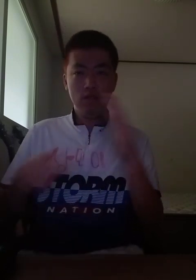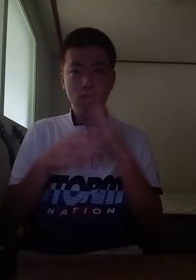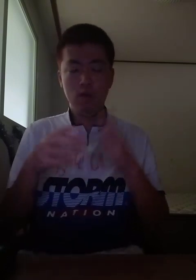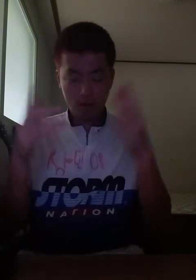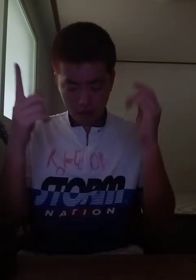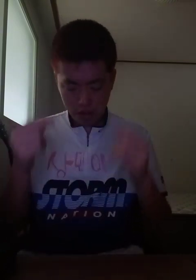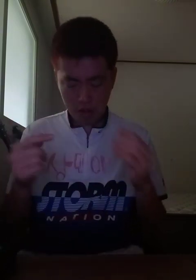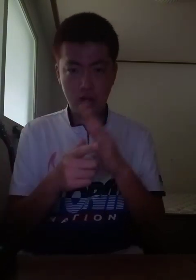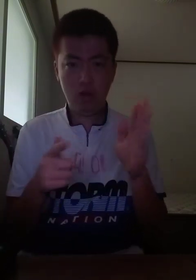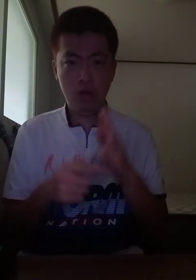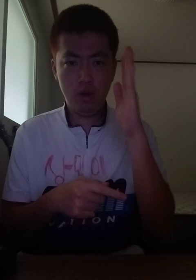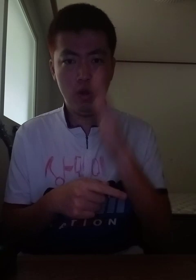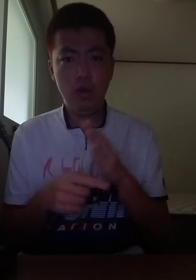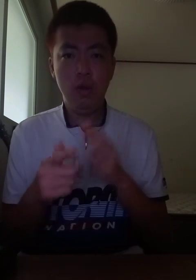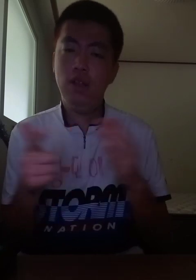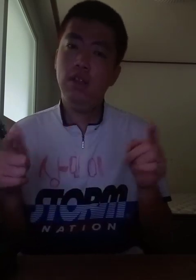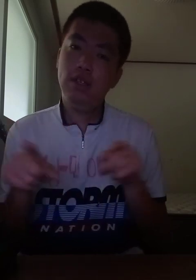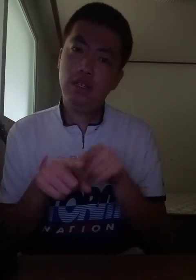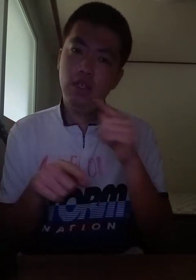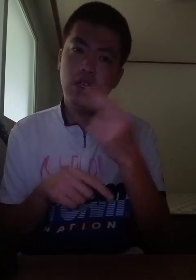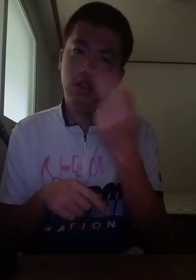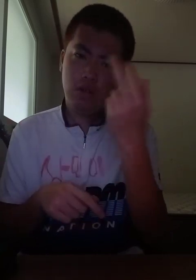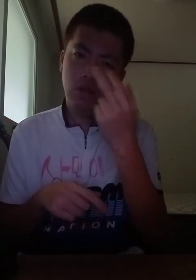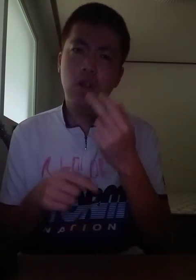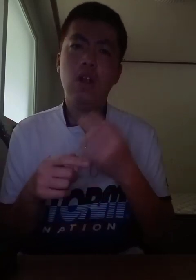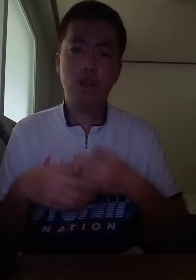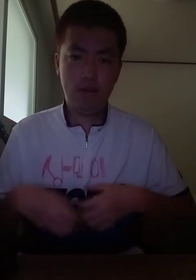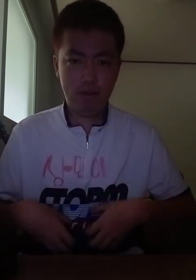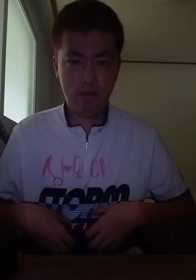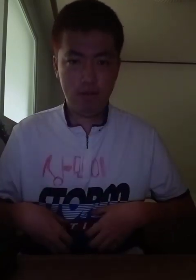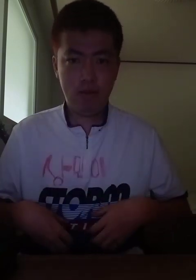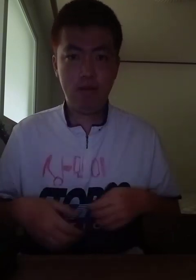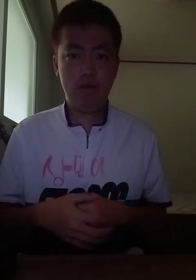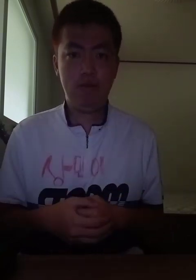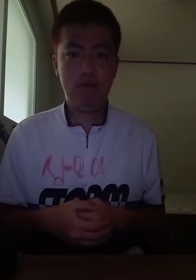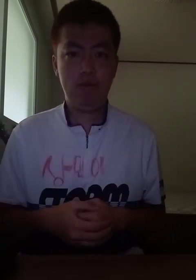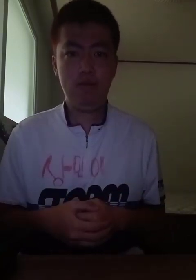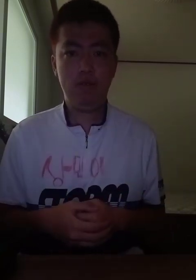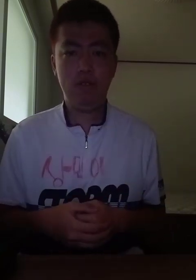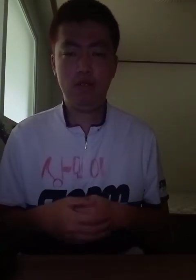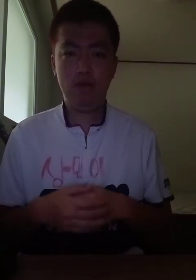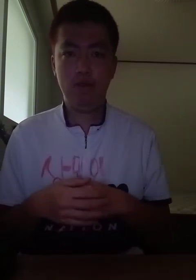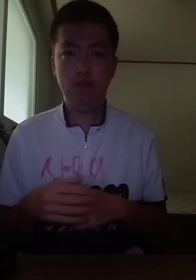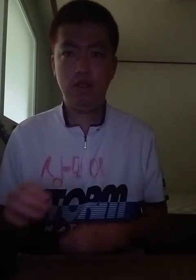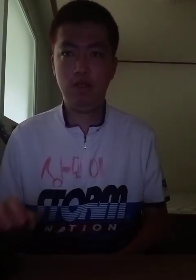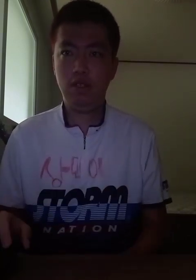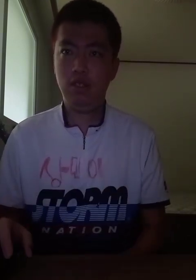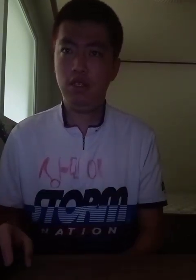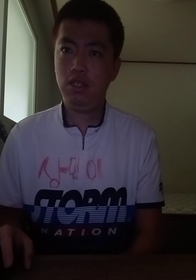않도록 이런 주변 정리와 함께 신속한 보수 등 철저한 관리 감독이 필요해 보입니다. 밀착 카메라